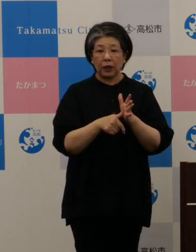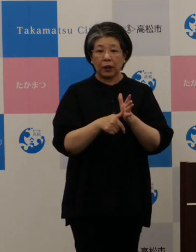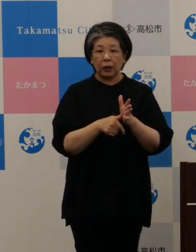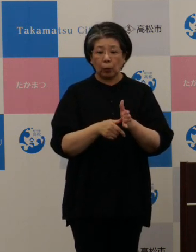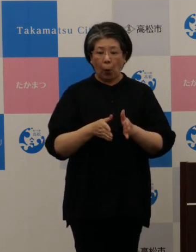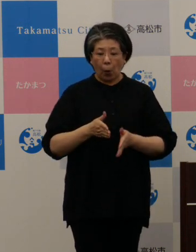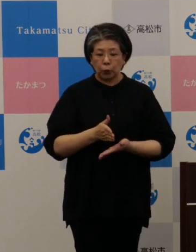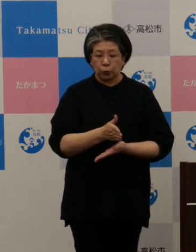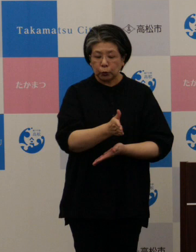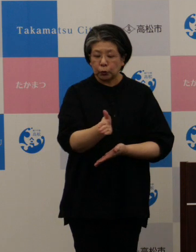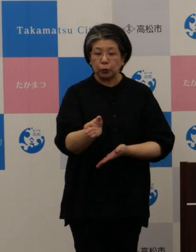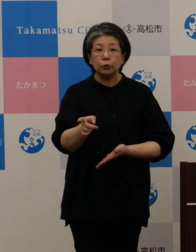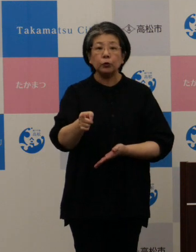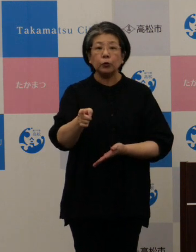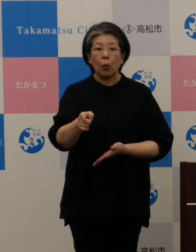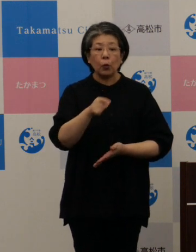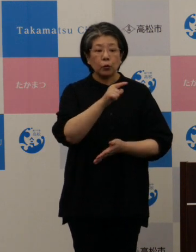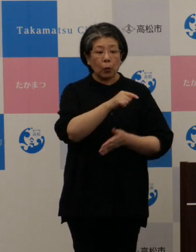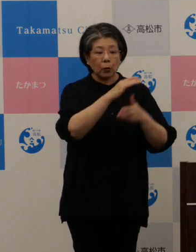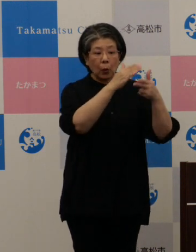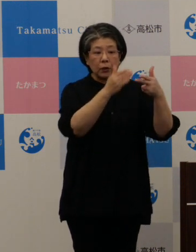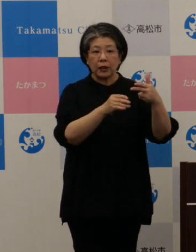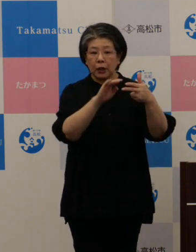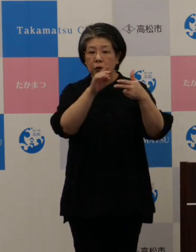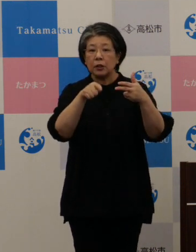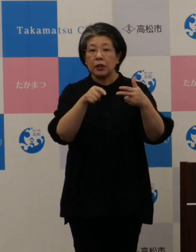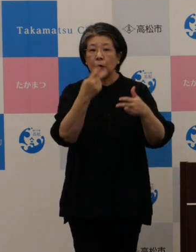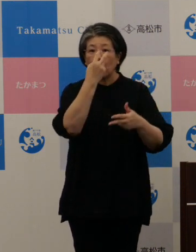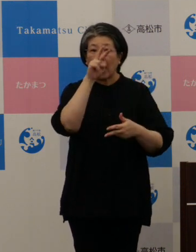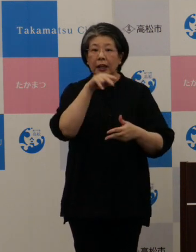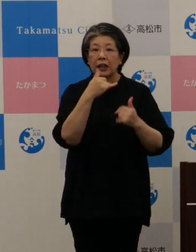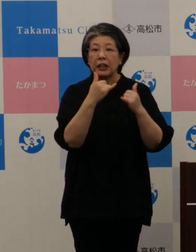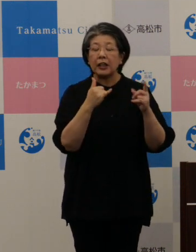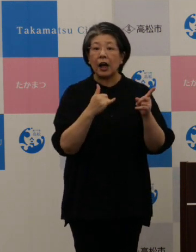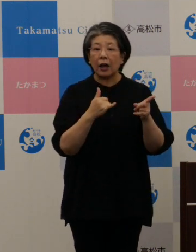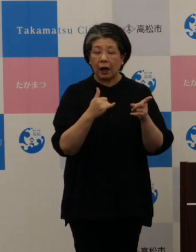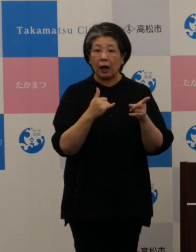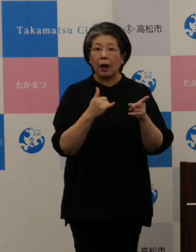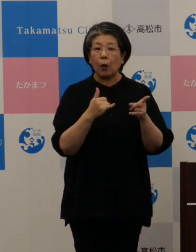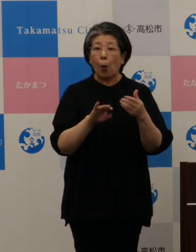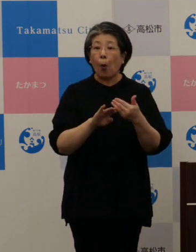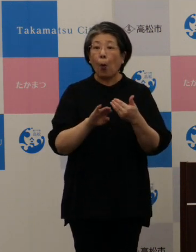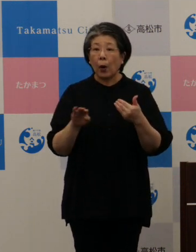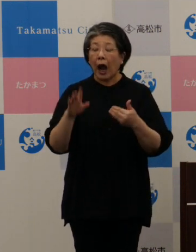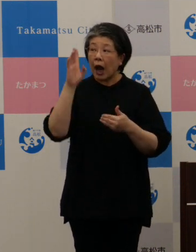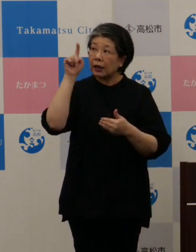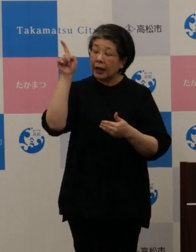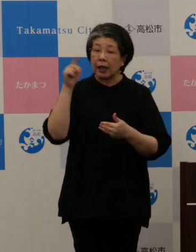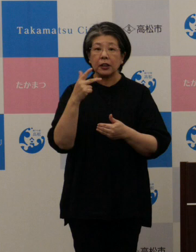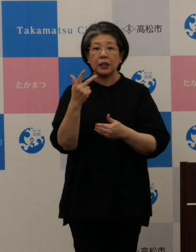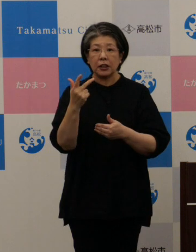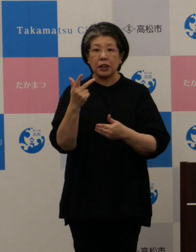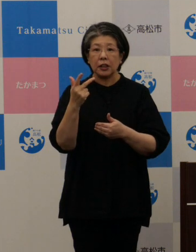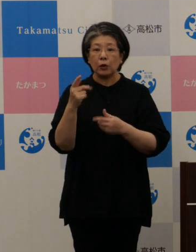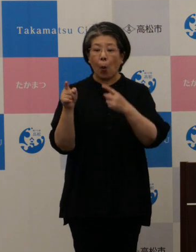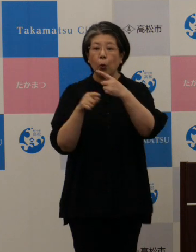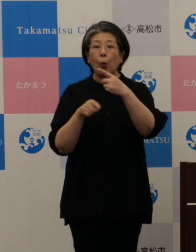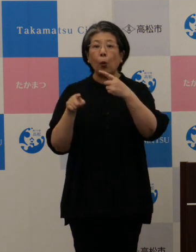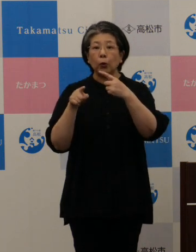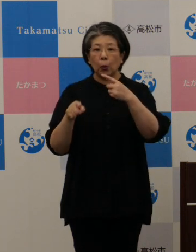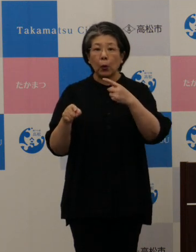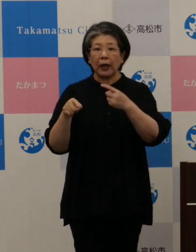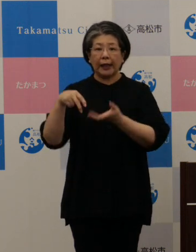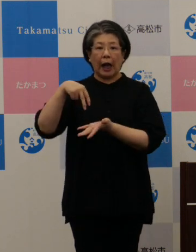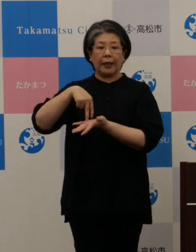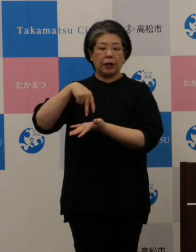設における管理者の問題でもあり、また全体として県とか市が公共的な立